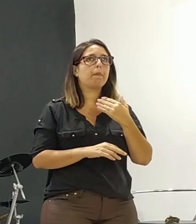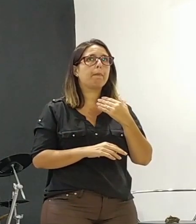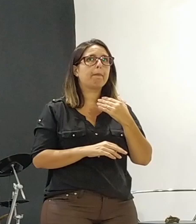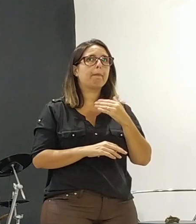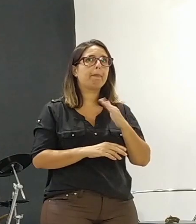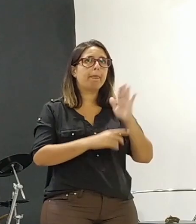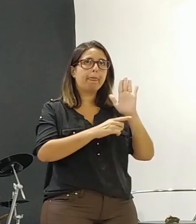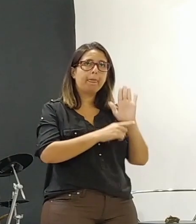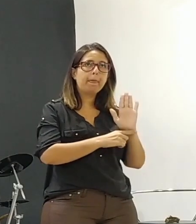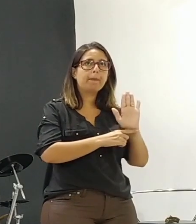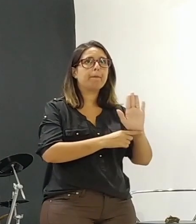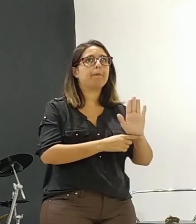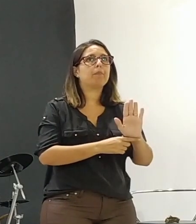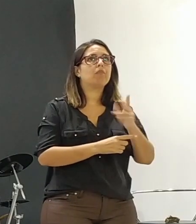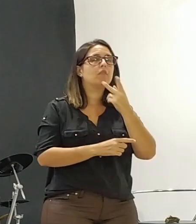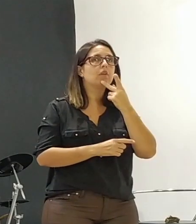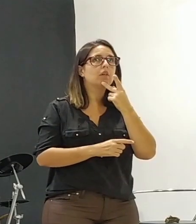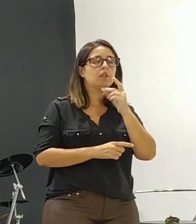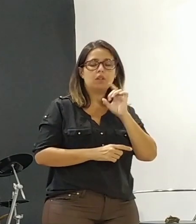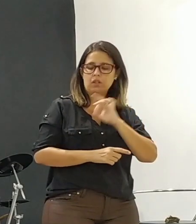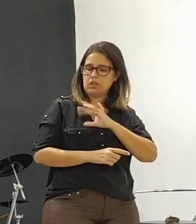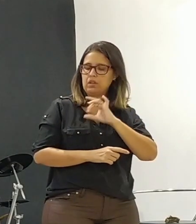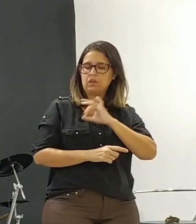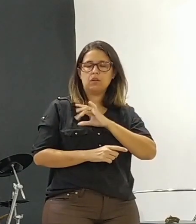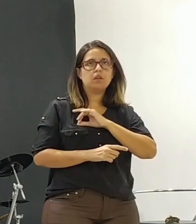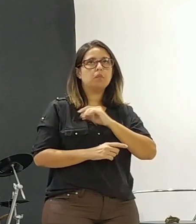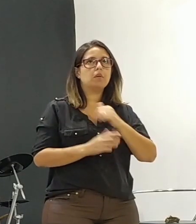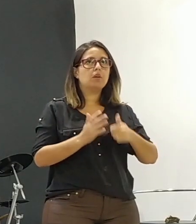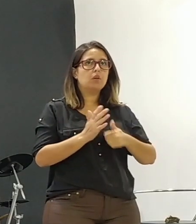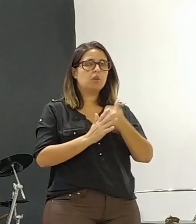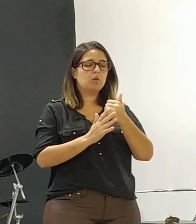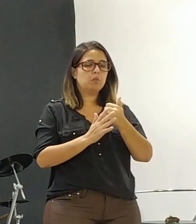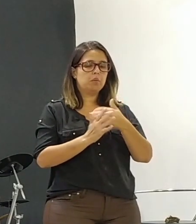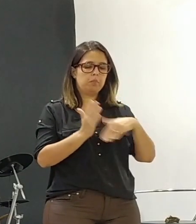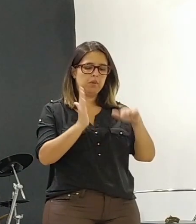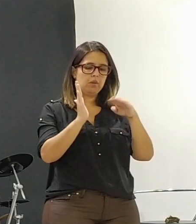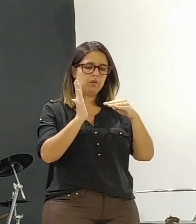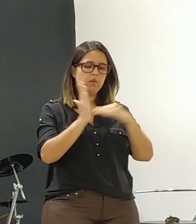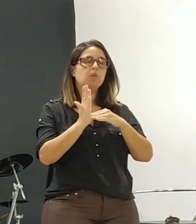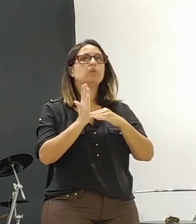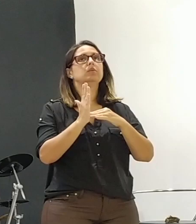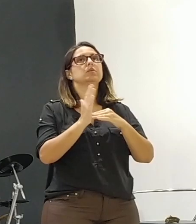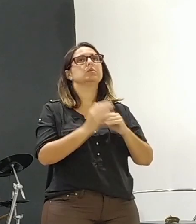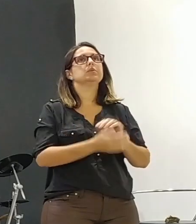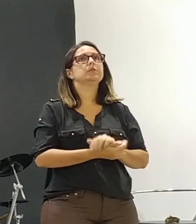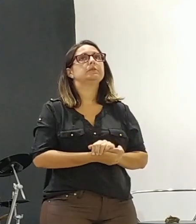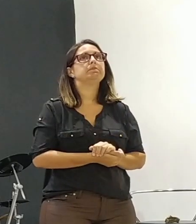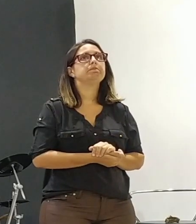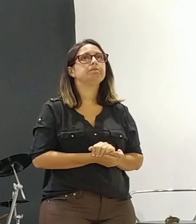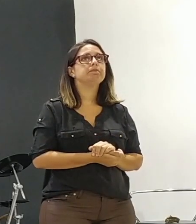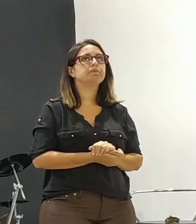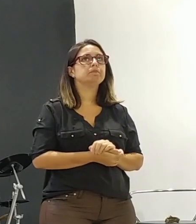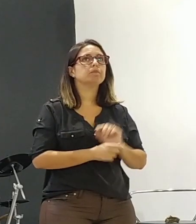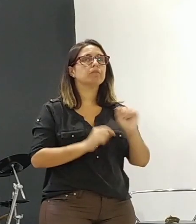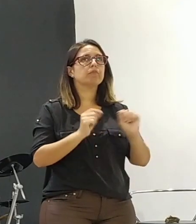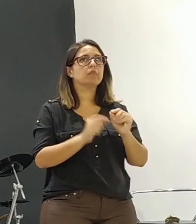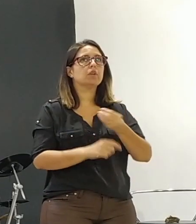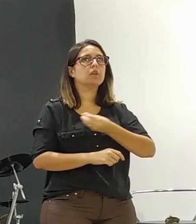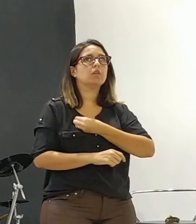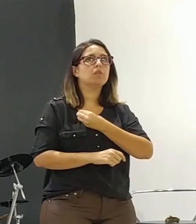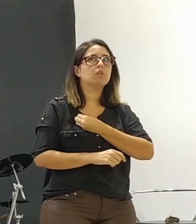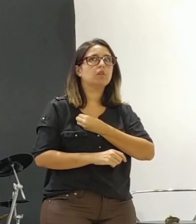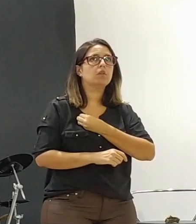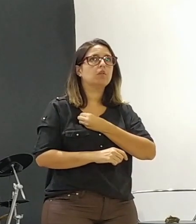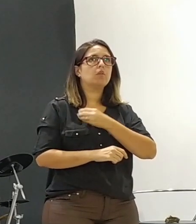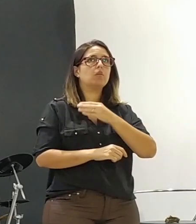destra, dizendo: não temas, eu sou o primeiro e o último. 18. E o que vivo e